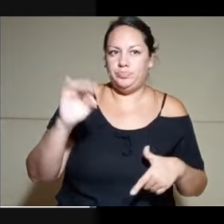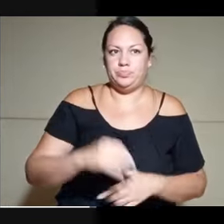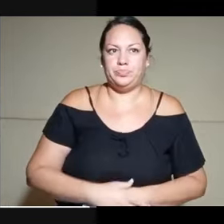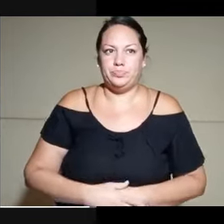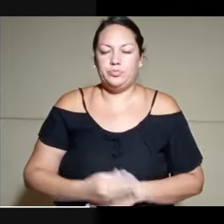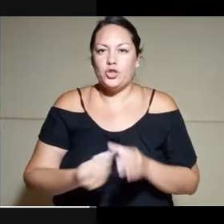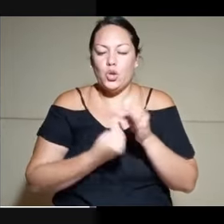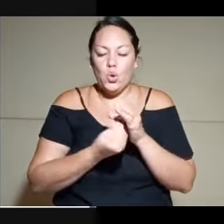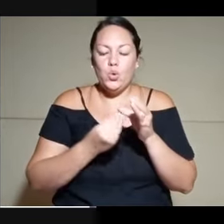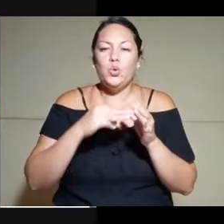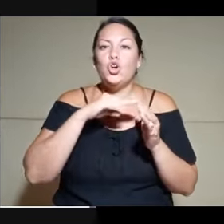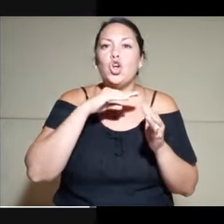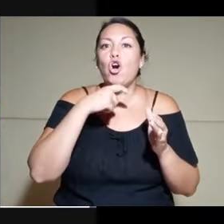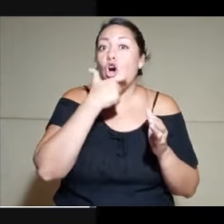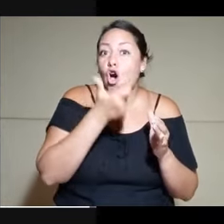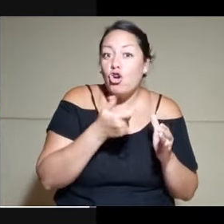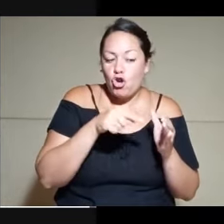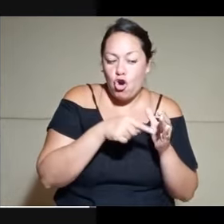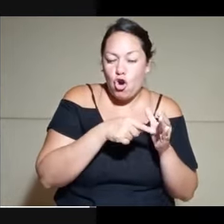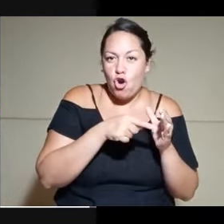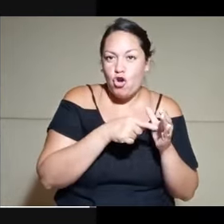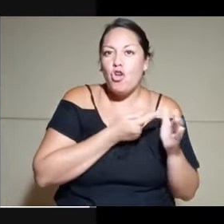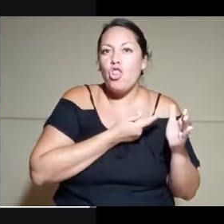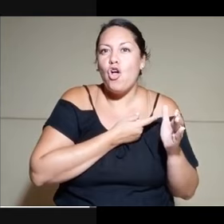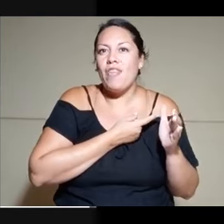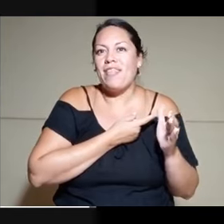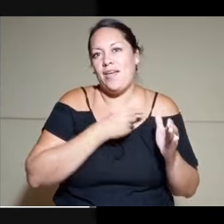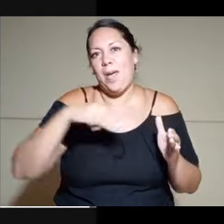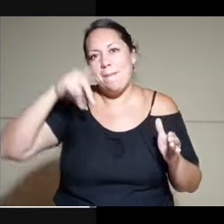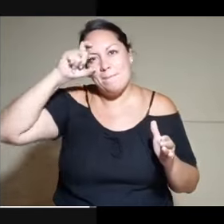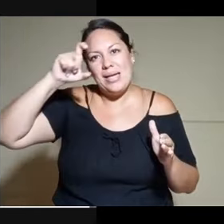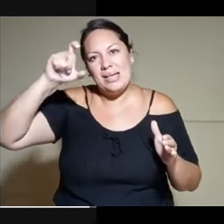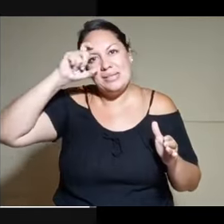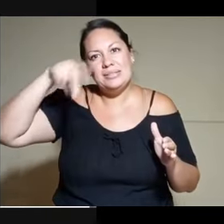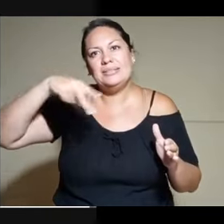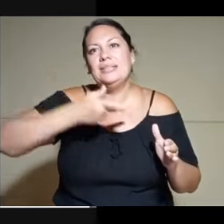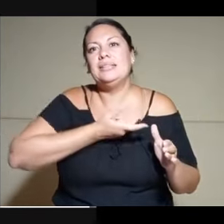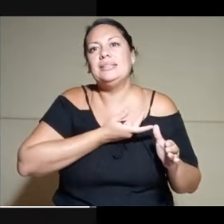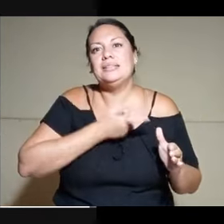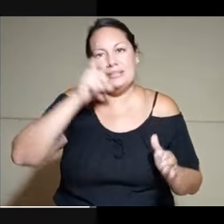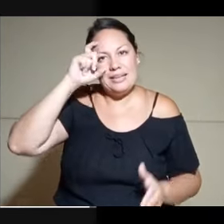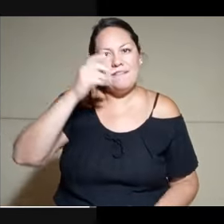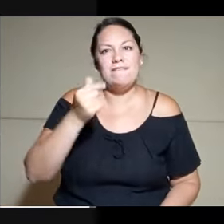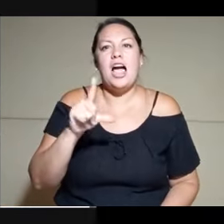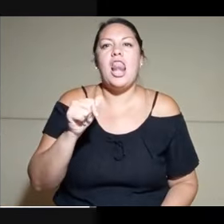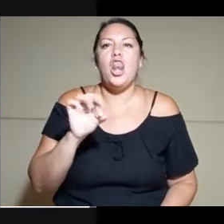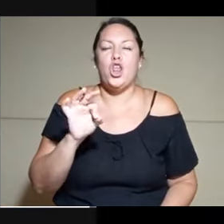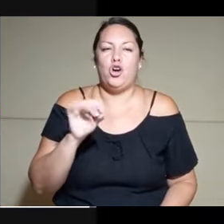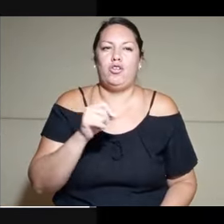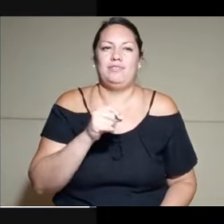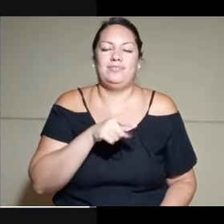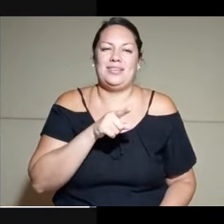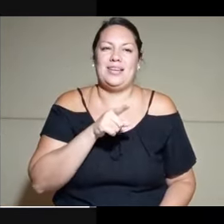sustancia gris, unos núcleos que se llaman núcleo rojo. El núcleo rojo está en el mesencéfalo